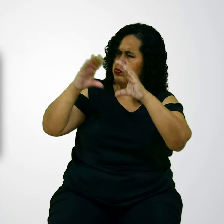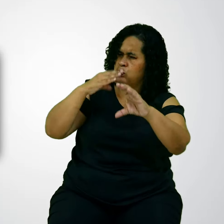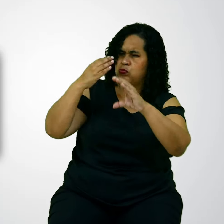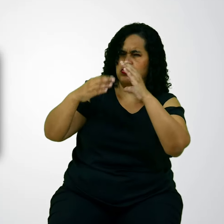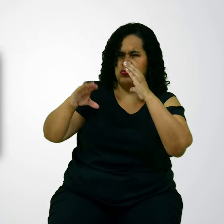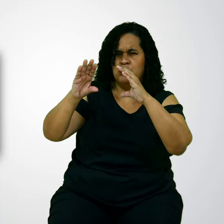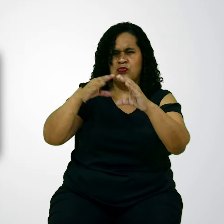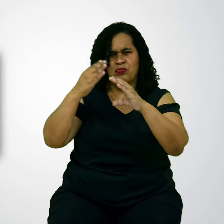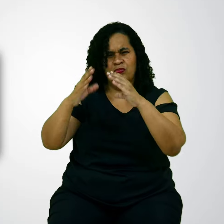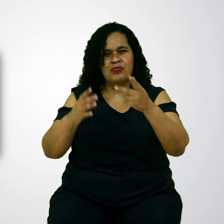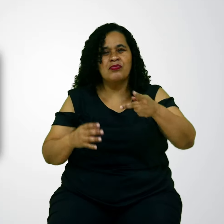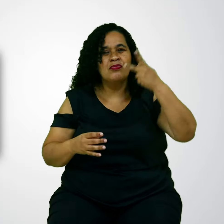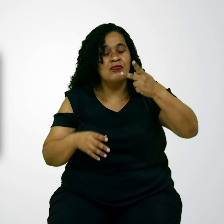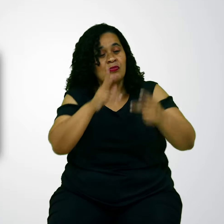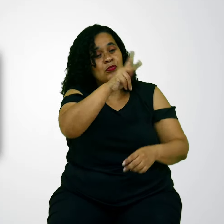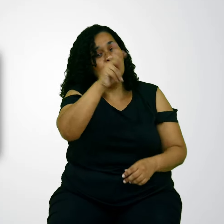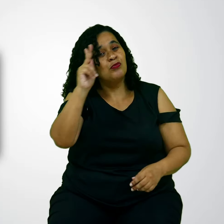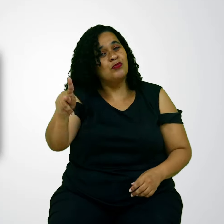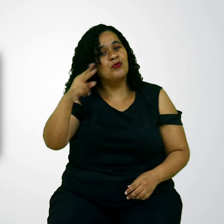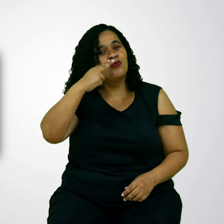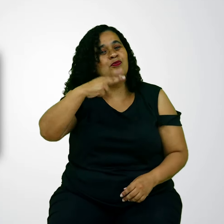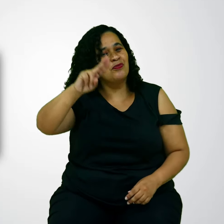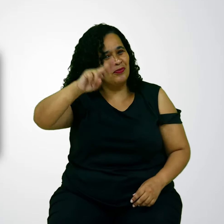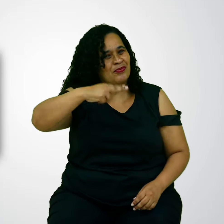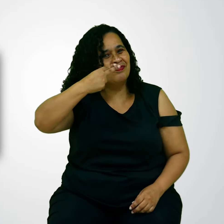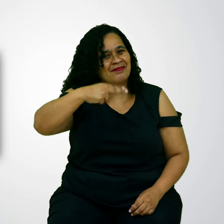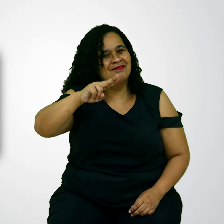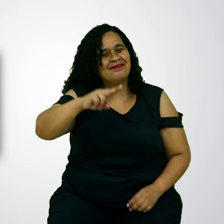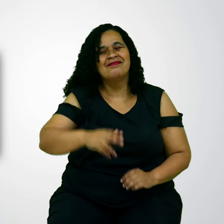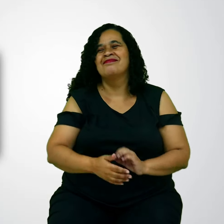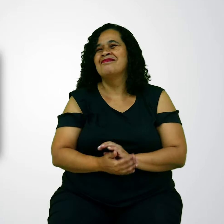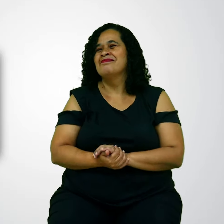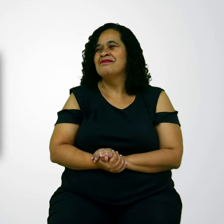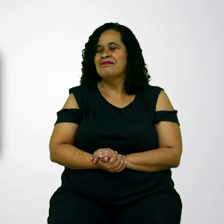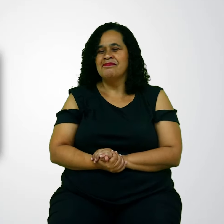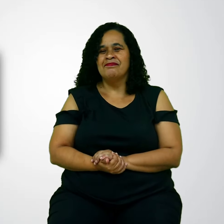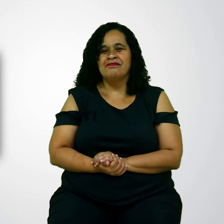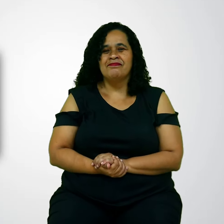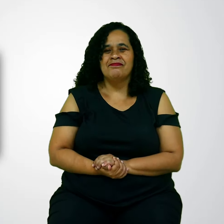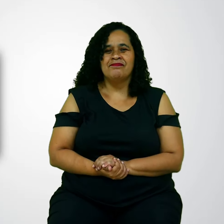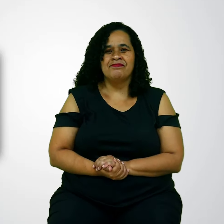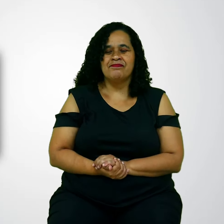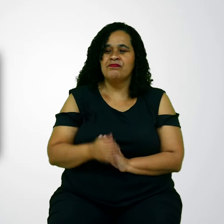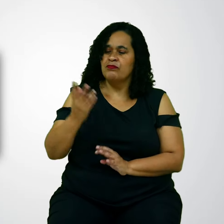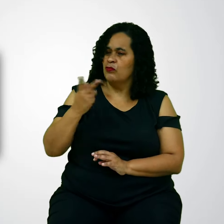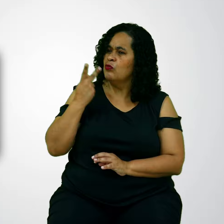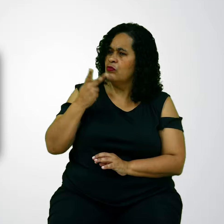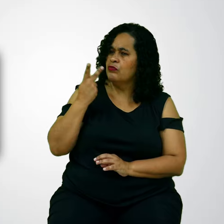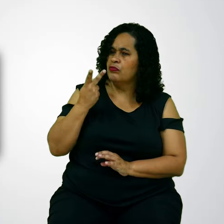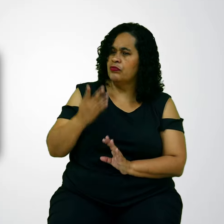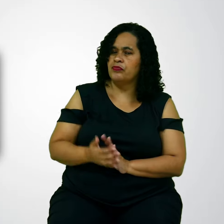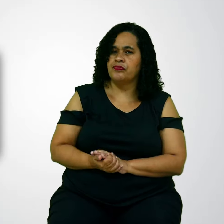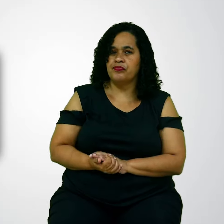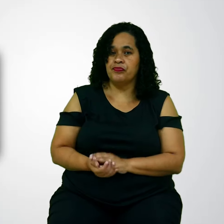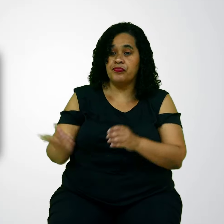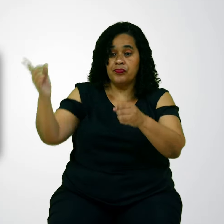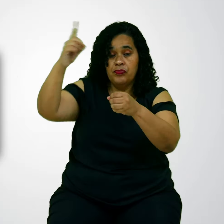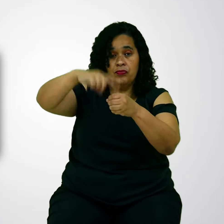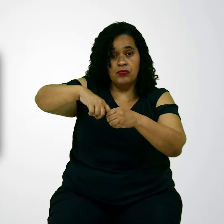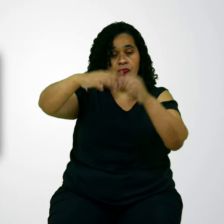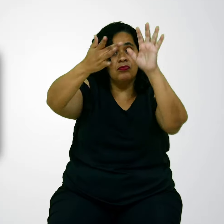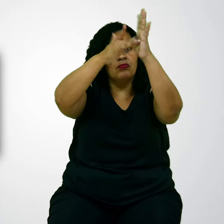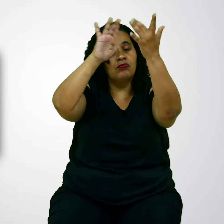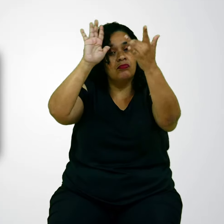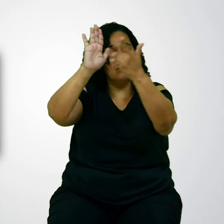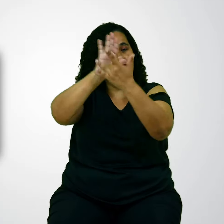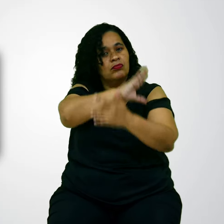fala. Um grande professor, por isso que ela é uma grande cantora. Mas eu falei para ela sobre a volta gloriosa de Jesus. Eu disse que um dia